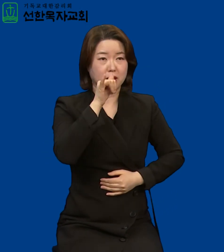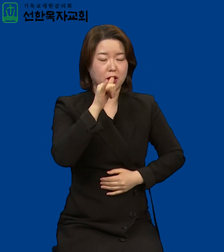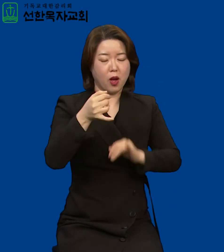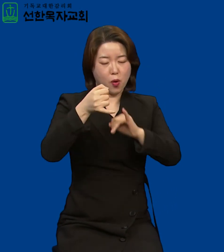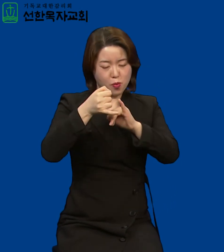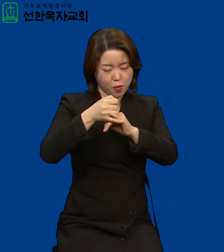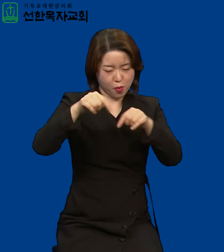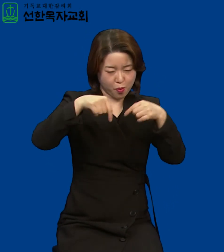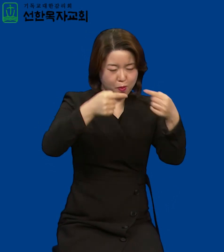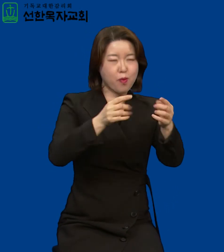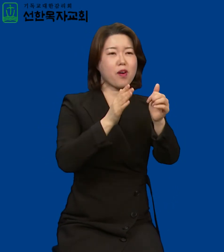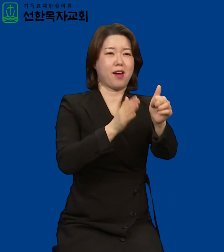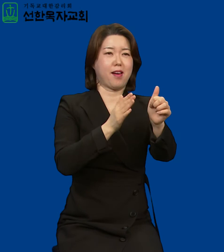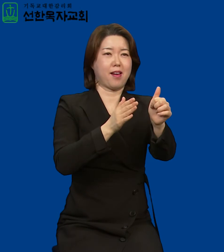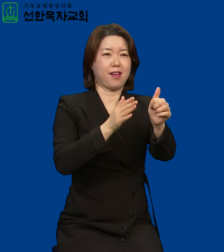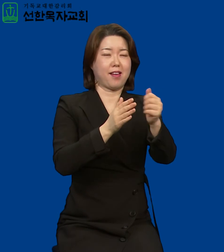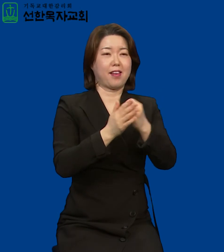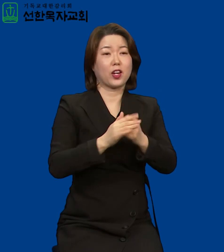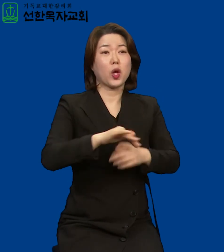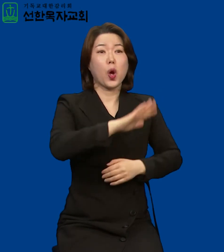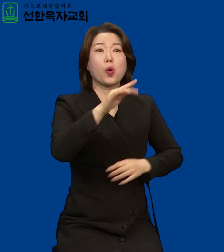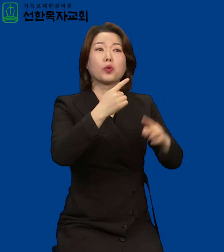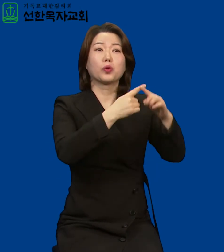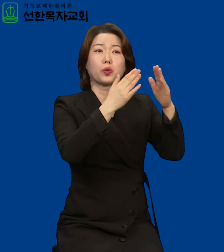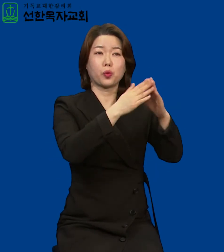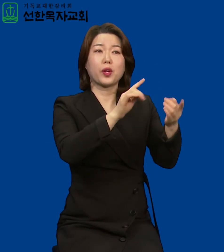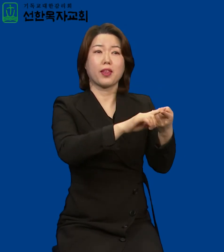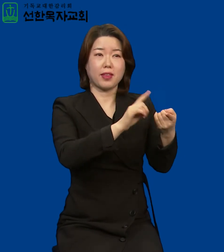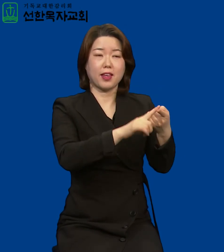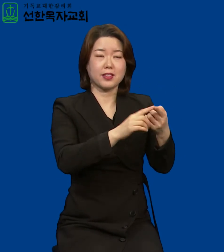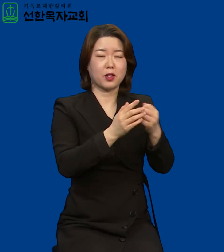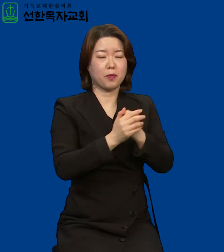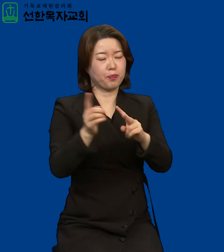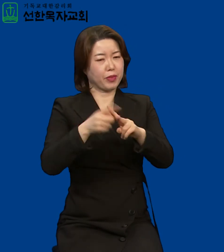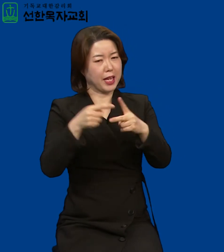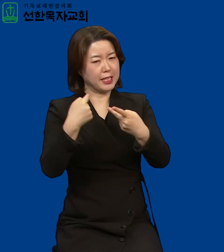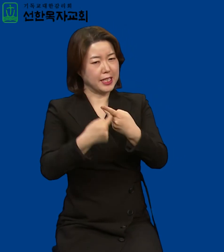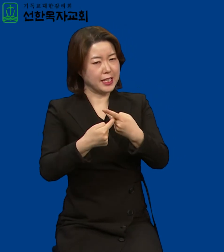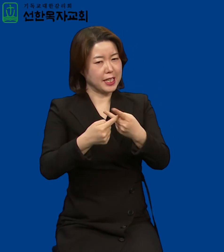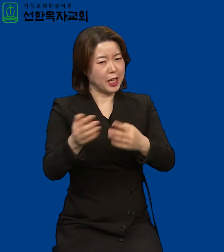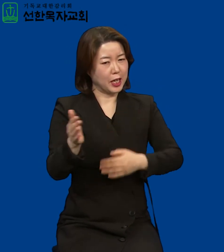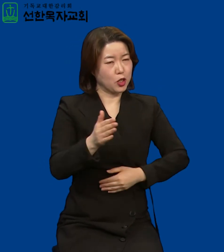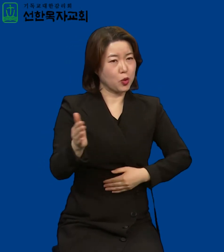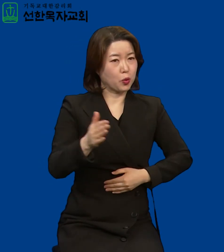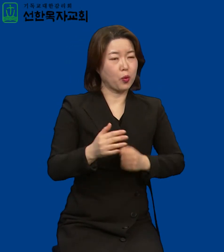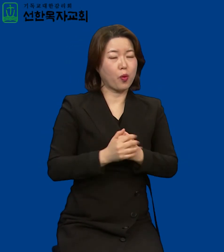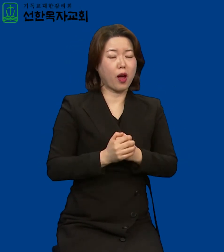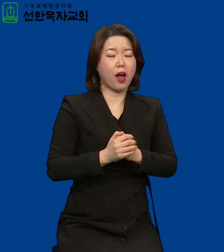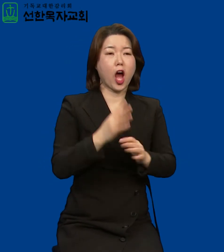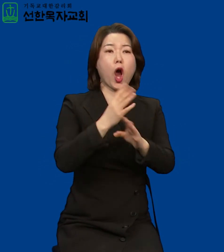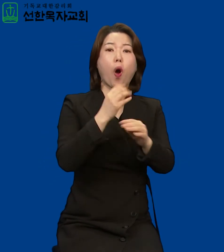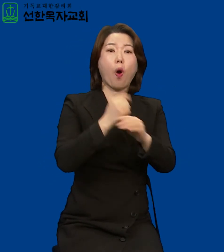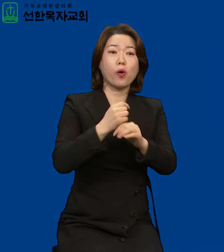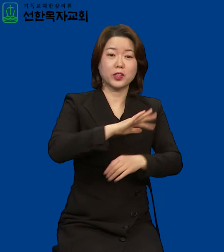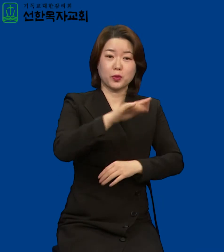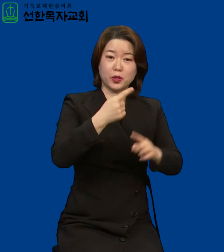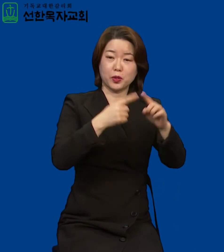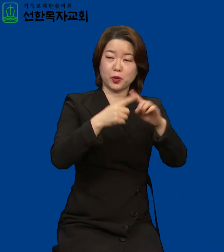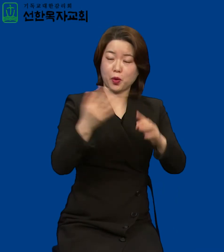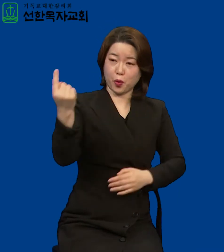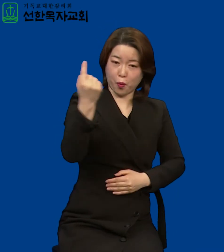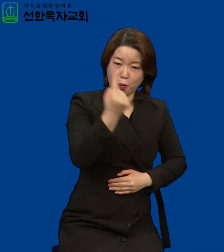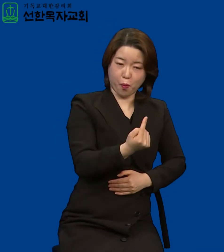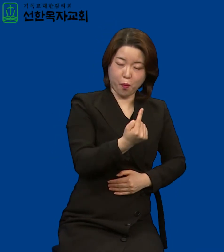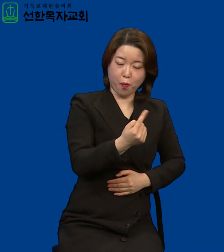주시기 바랍니다. 선한목자교회에 대해서 이해하는 것이 언제 선한목자교회에 오셨는지에 따라